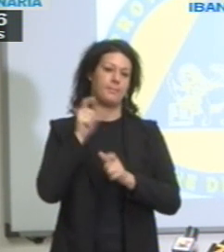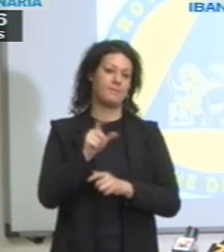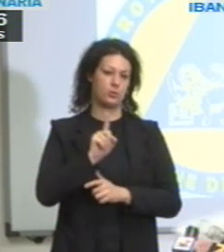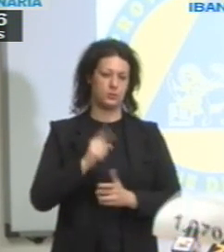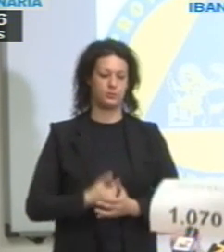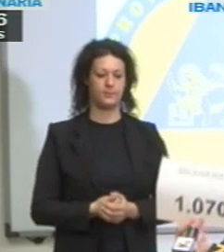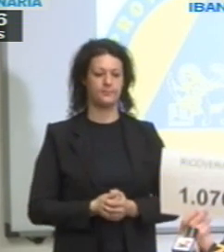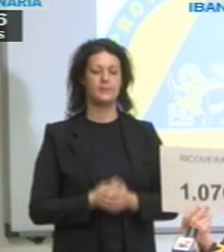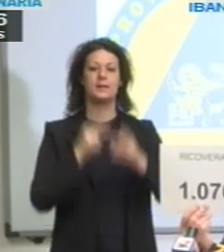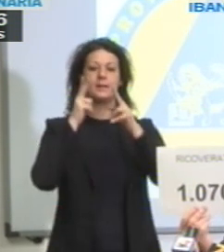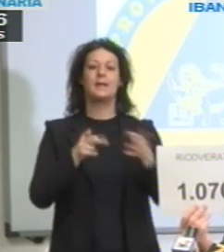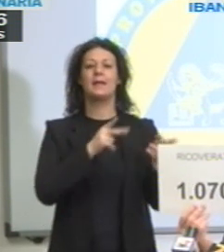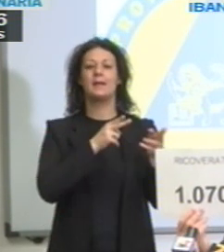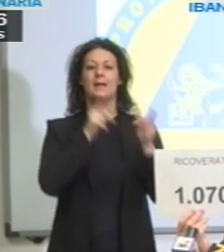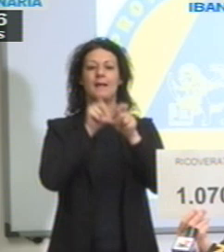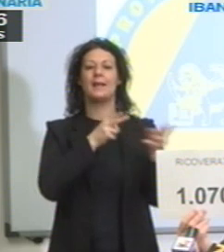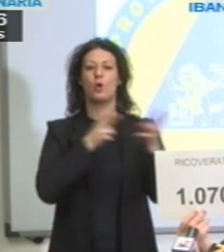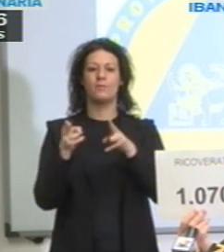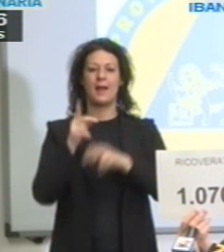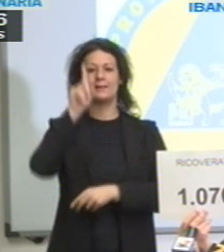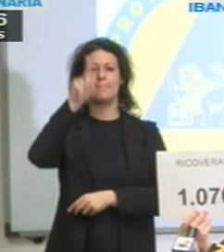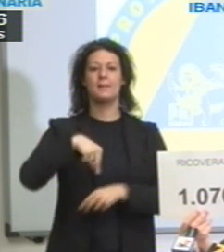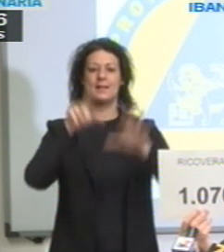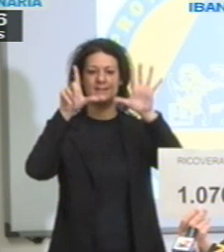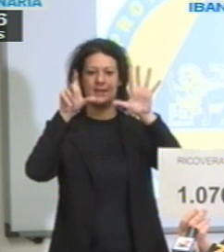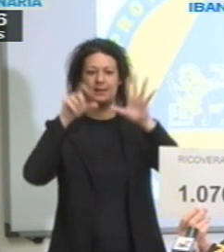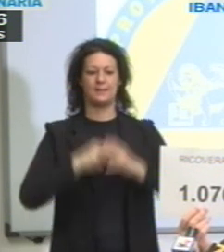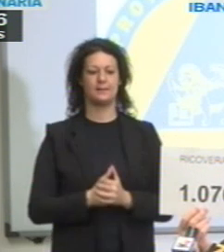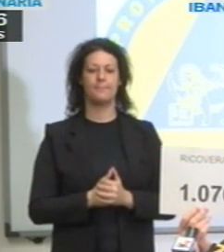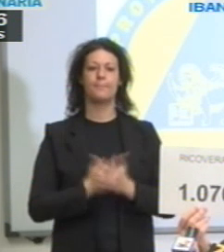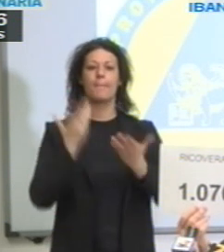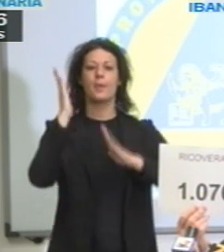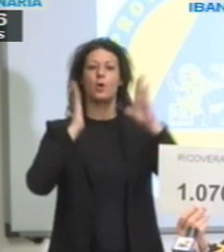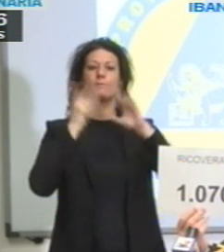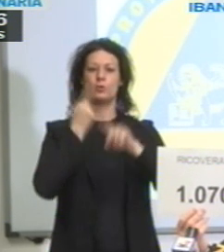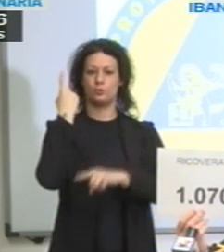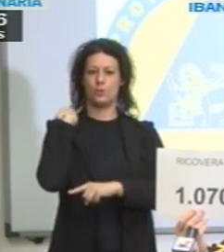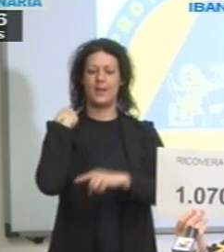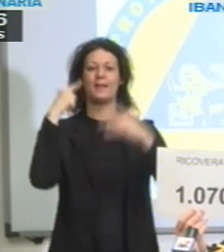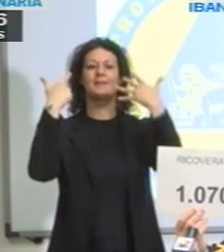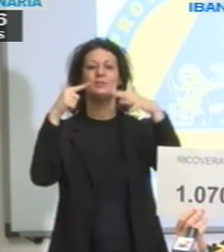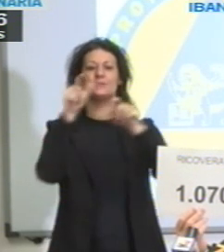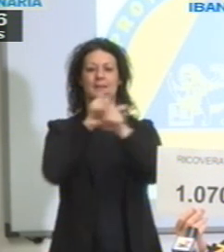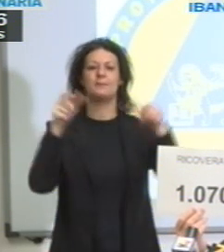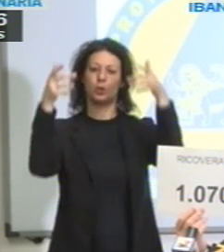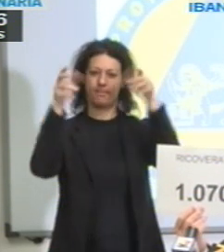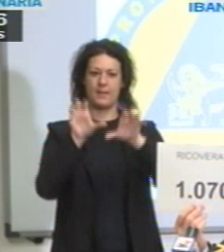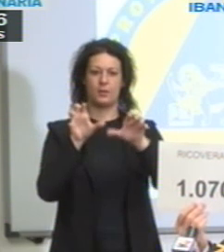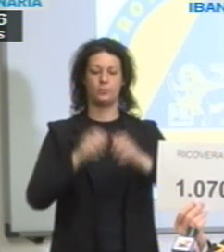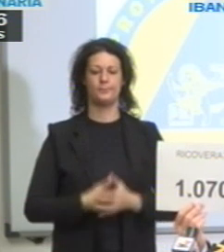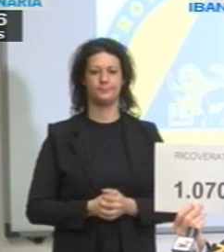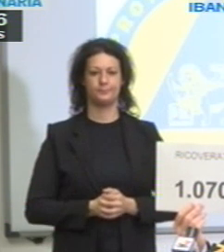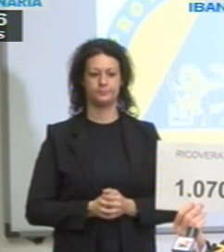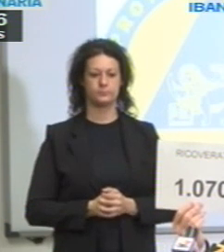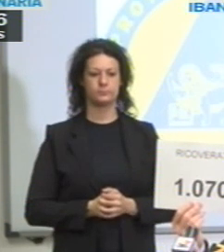sono 1.070 e sono esattamente 17 in meno rispetto a ieri.